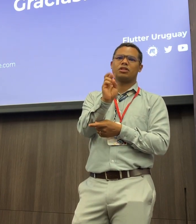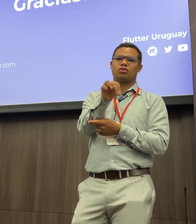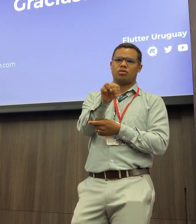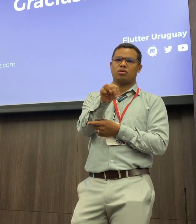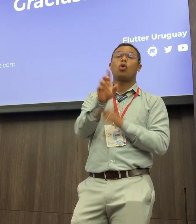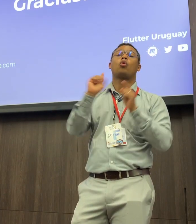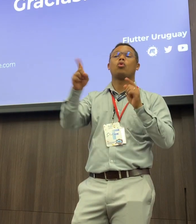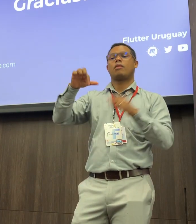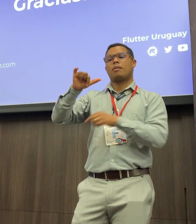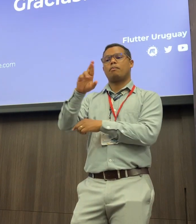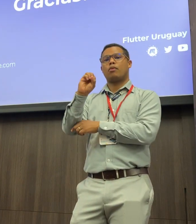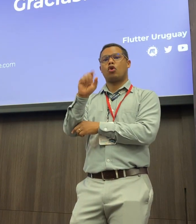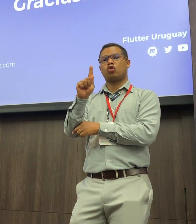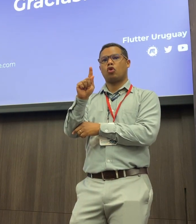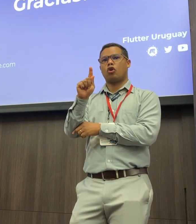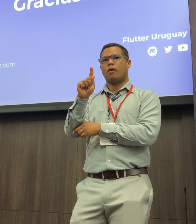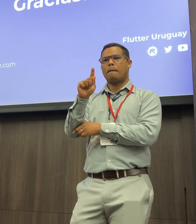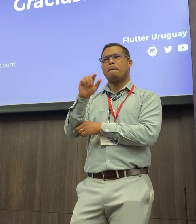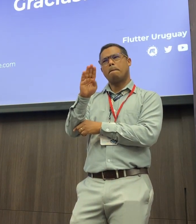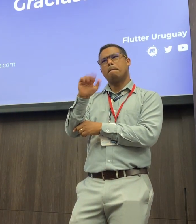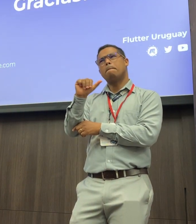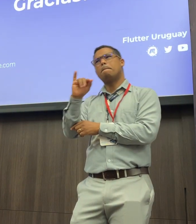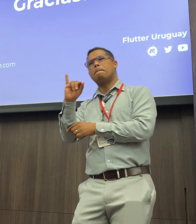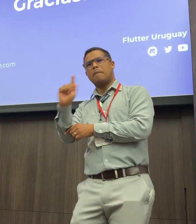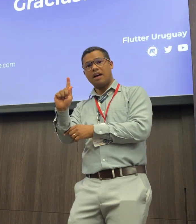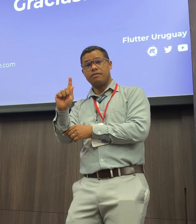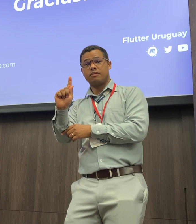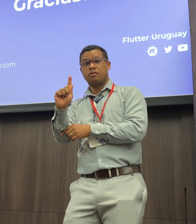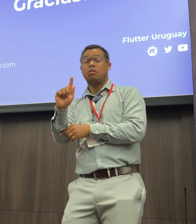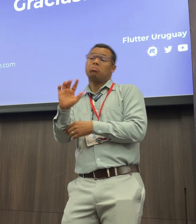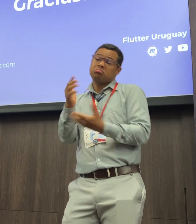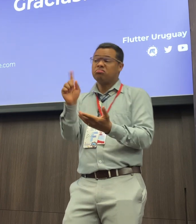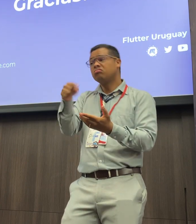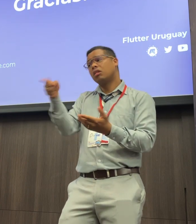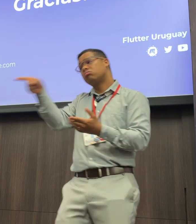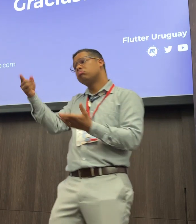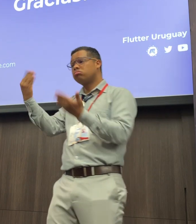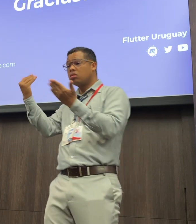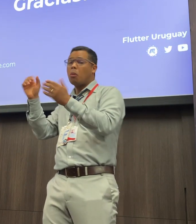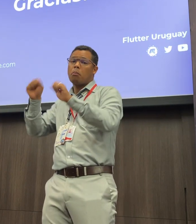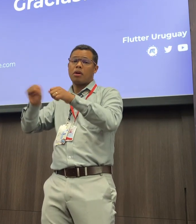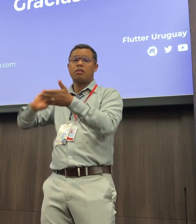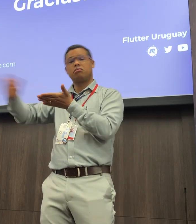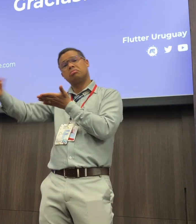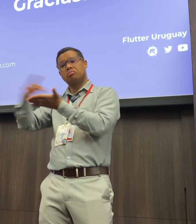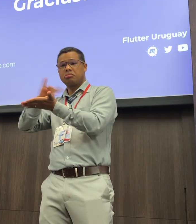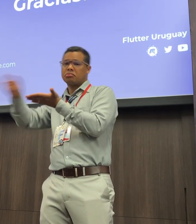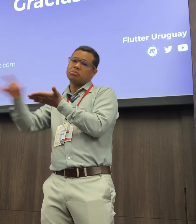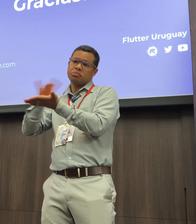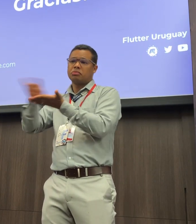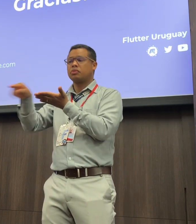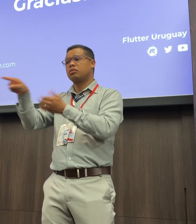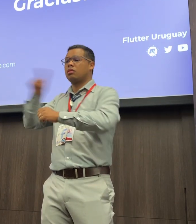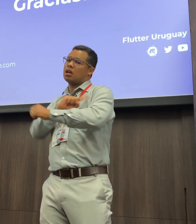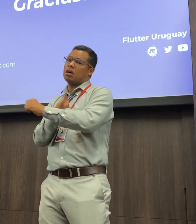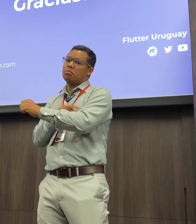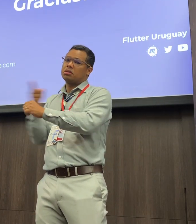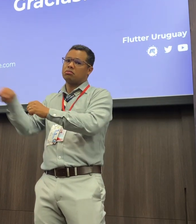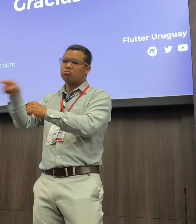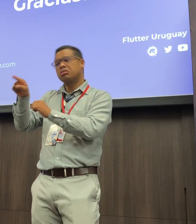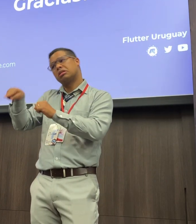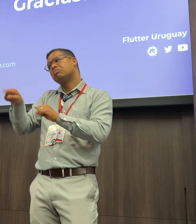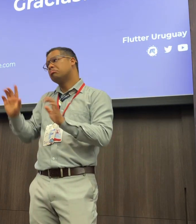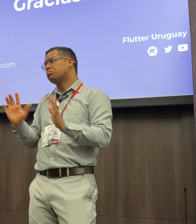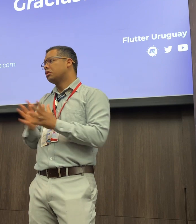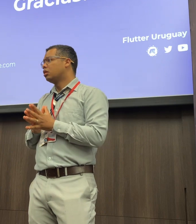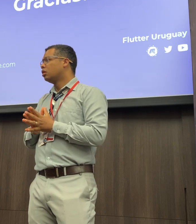protobuf. Pero sí, obviamente con WebSockets también podemos pasar el mensaje de un lado para el otro, entonces tenés esas capacidades de real